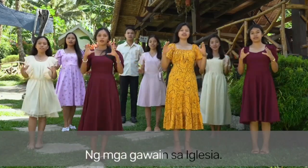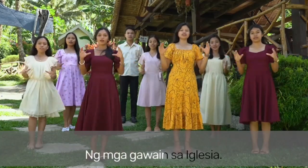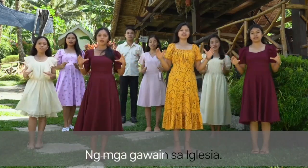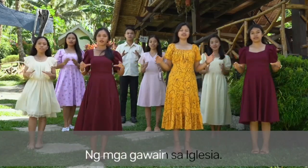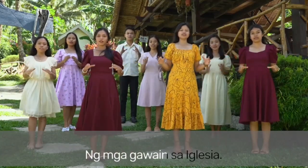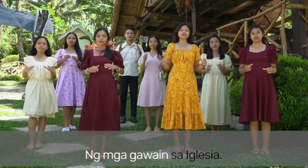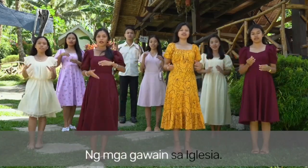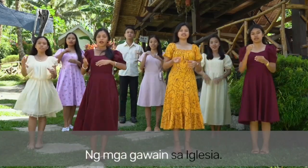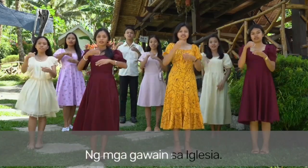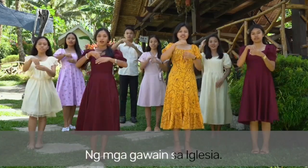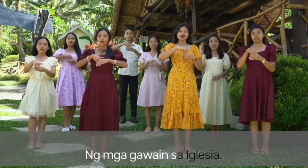gawain sa